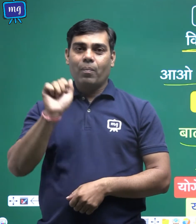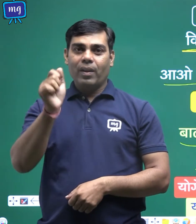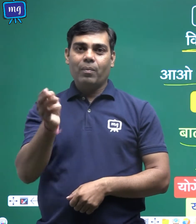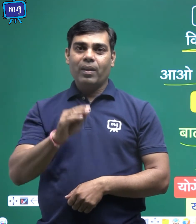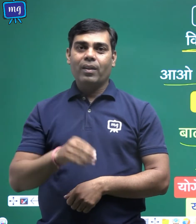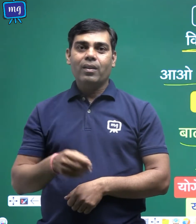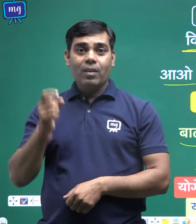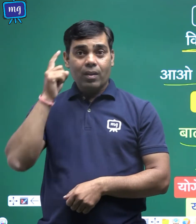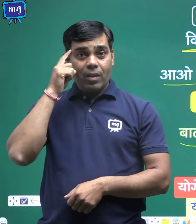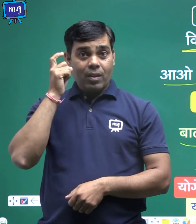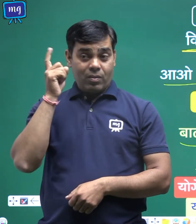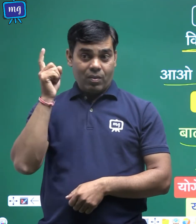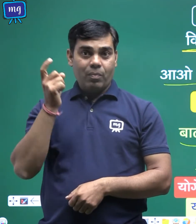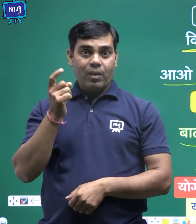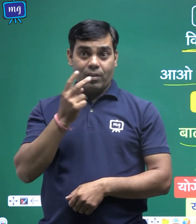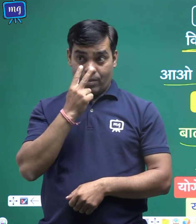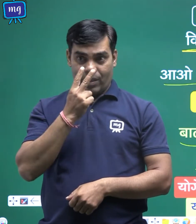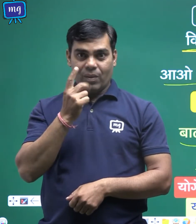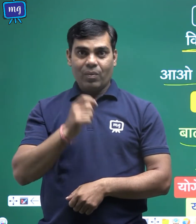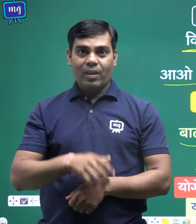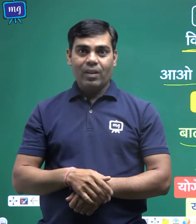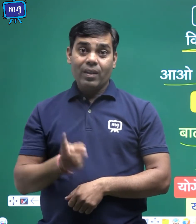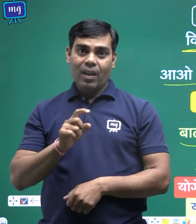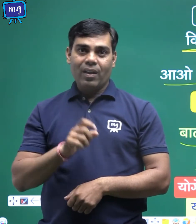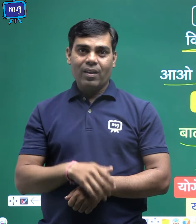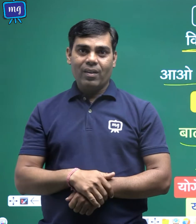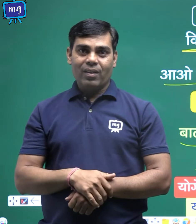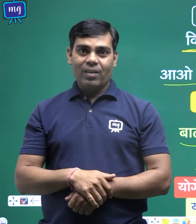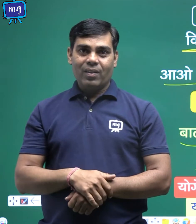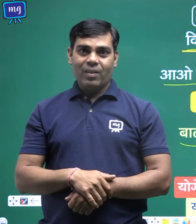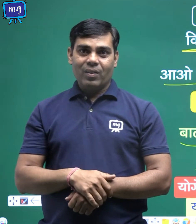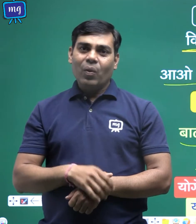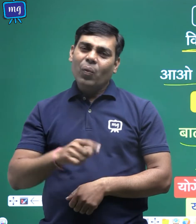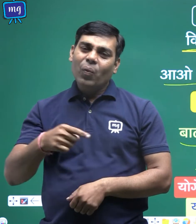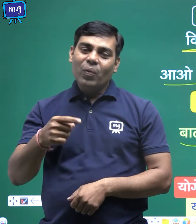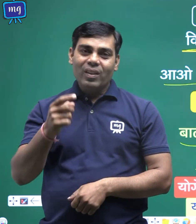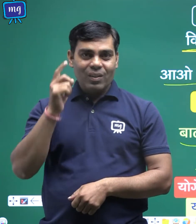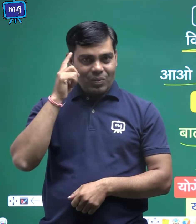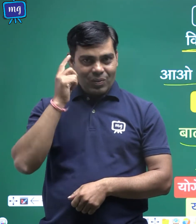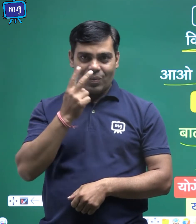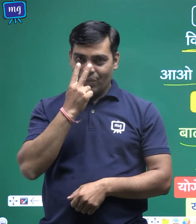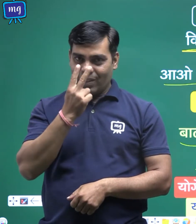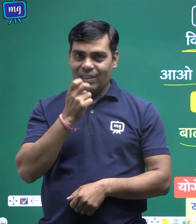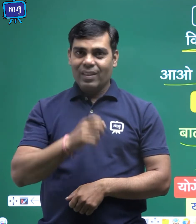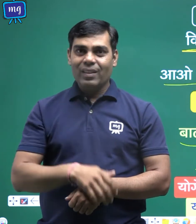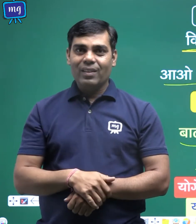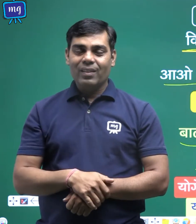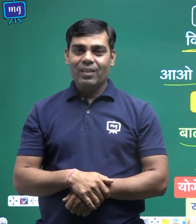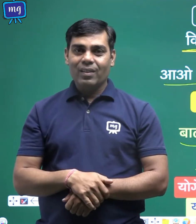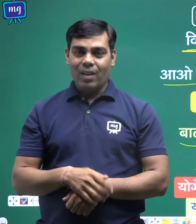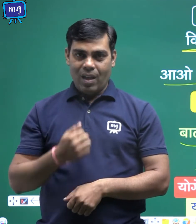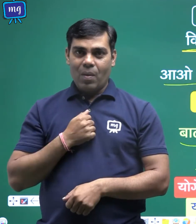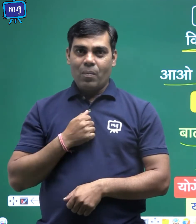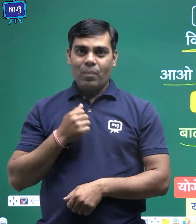स्वप्न देखे होंगे या रोज़ देखते हैं। हम